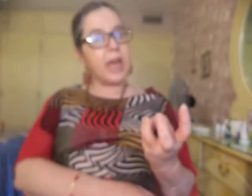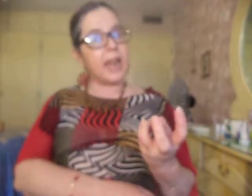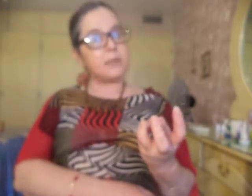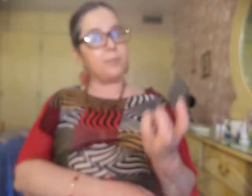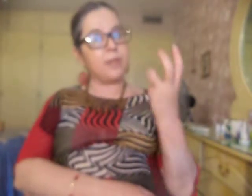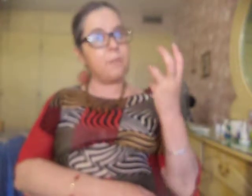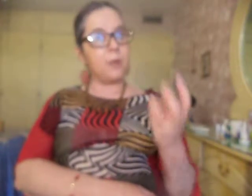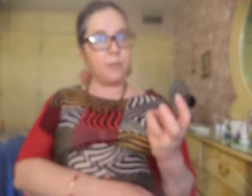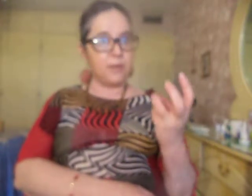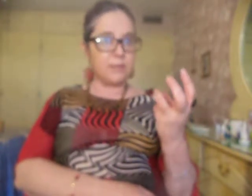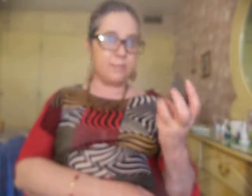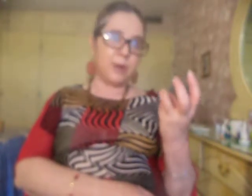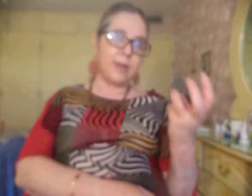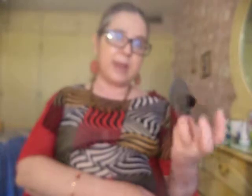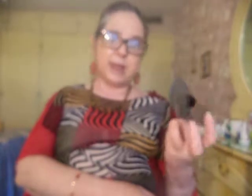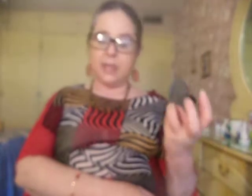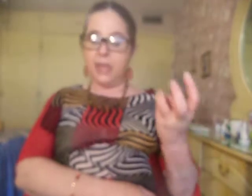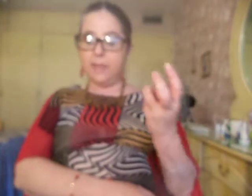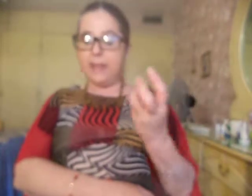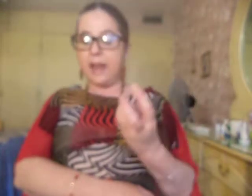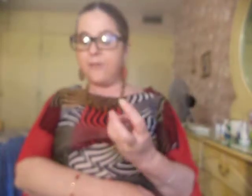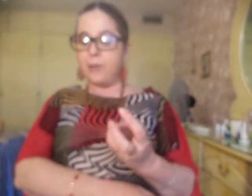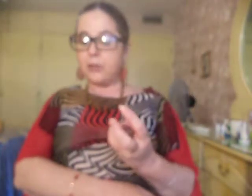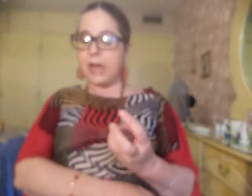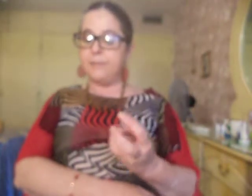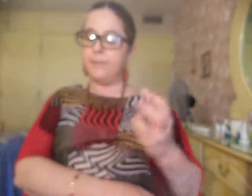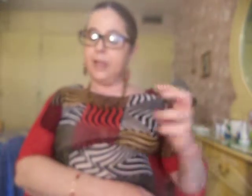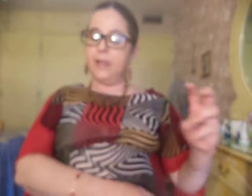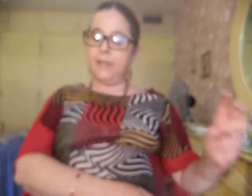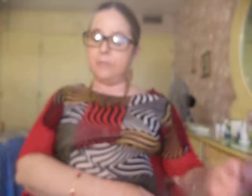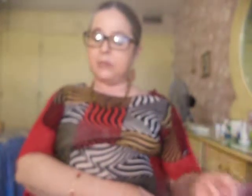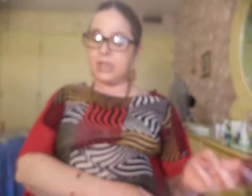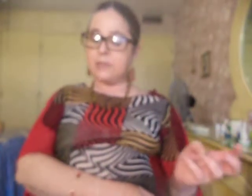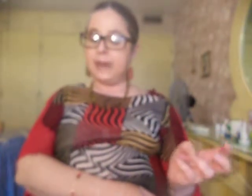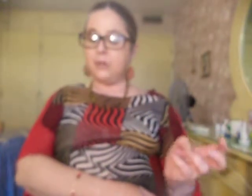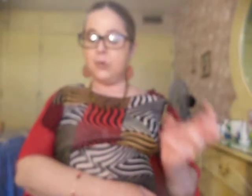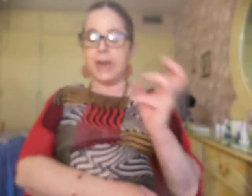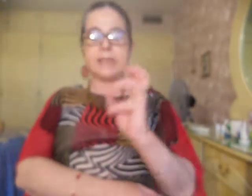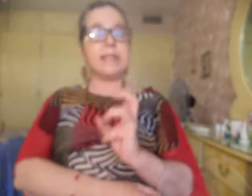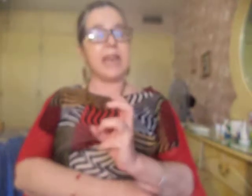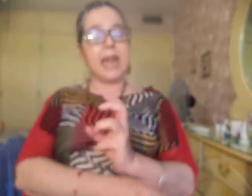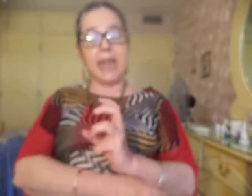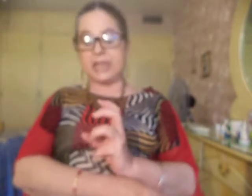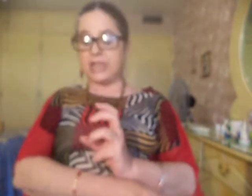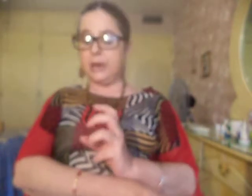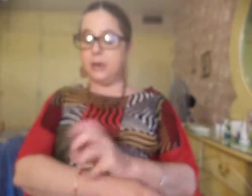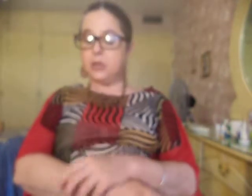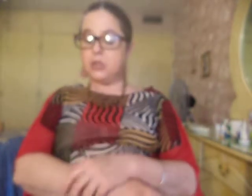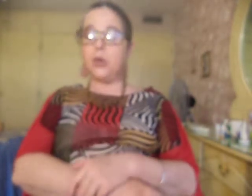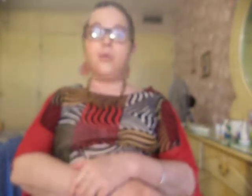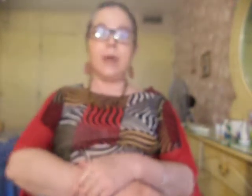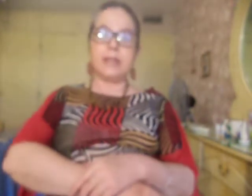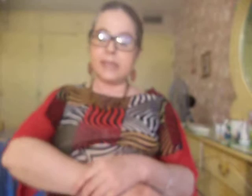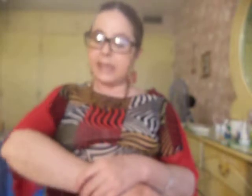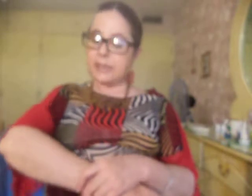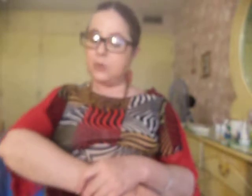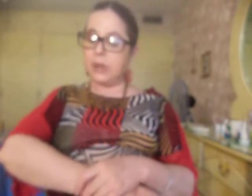azúcares pueden provenir de la fruta, de muchas verduras, de la leche. Son fuentes de